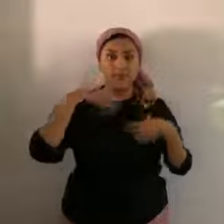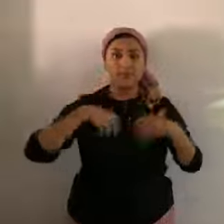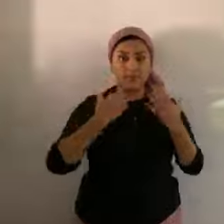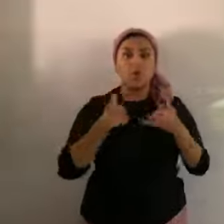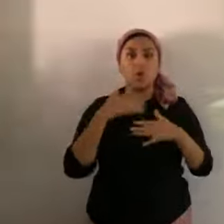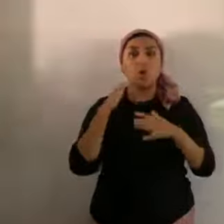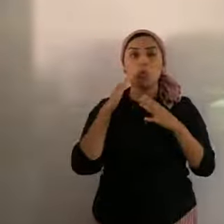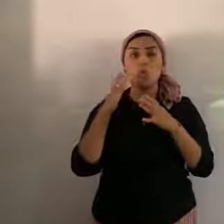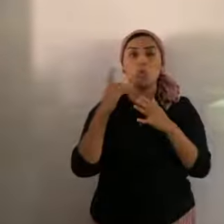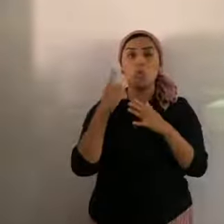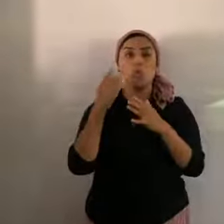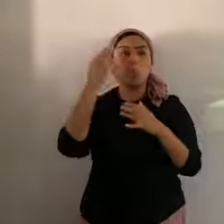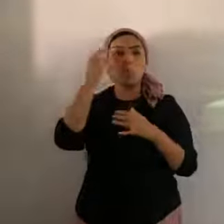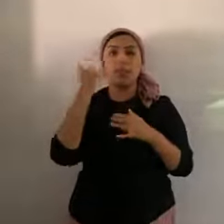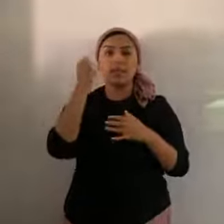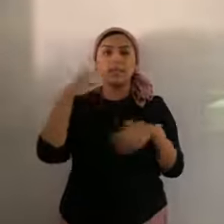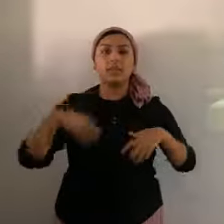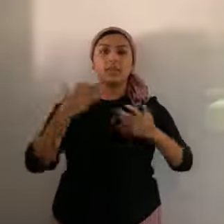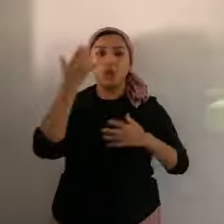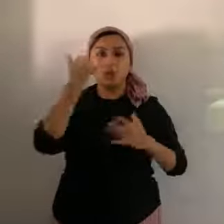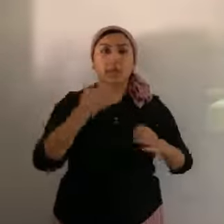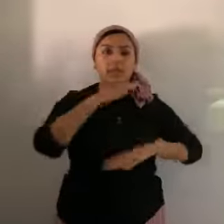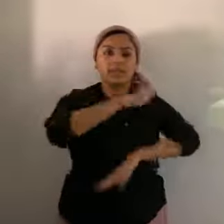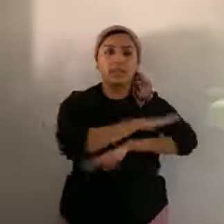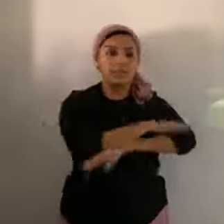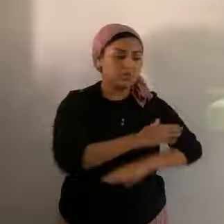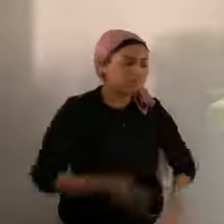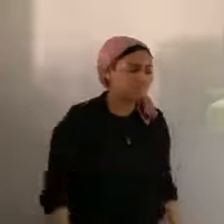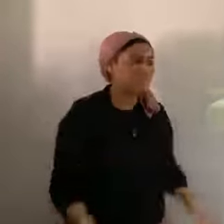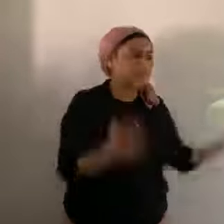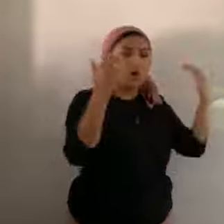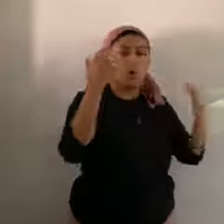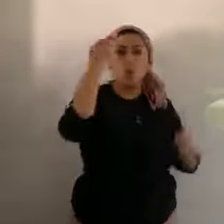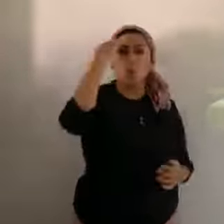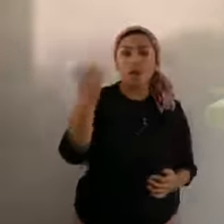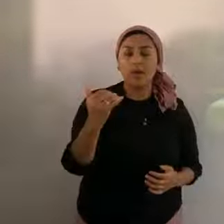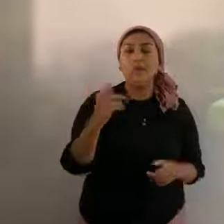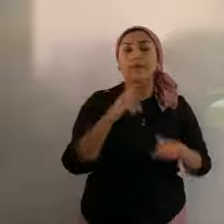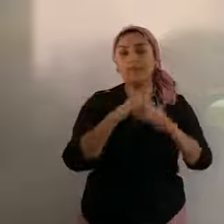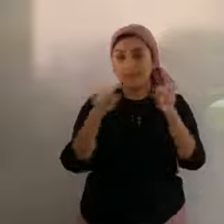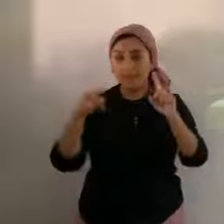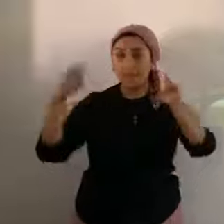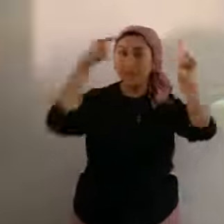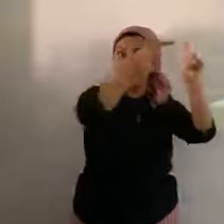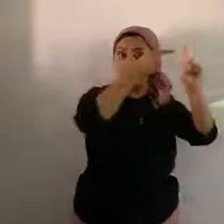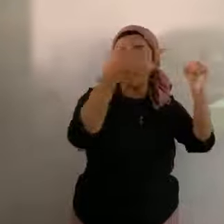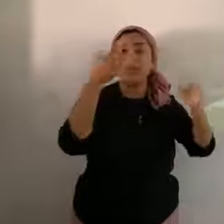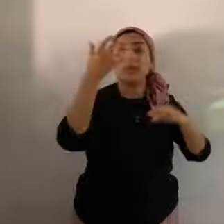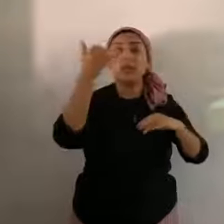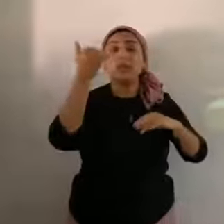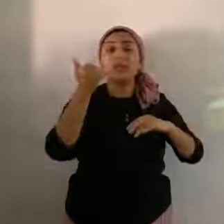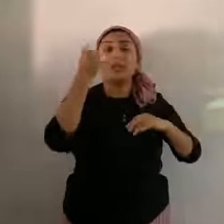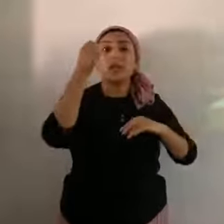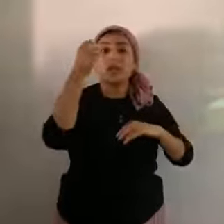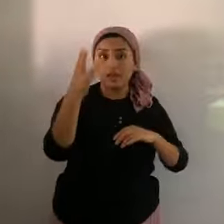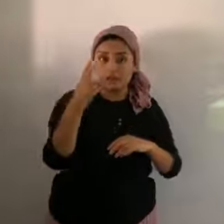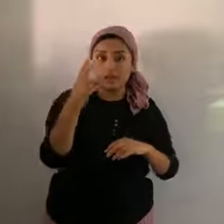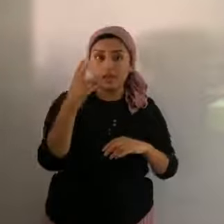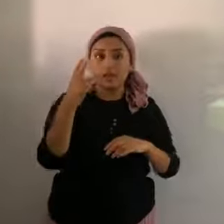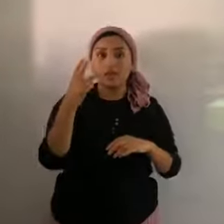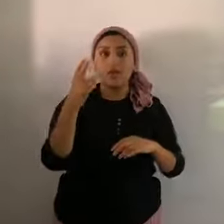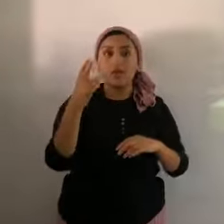ahorita vamos a ver por qué se airó y por qué volcó las mesas y demás. Pero la idea es esta: Yahshua